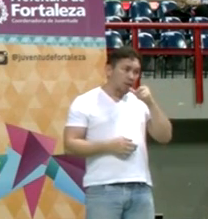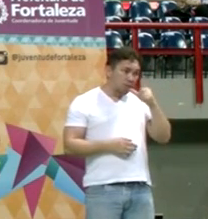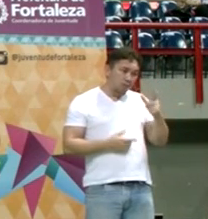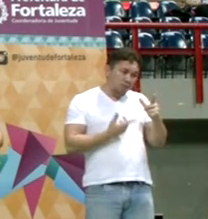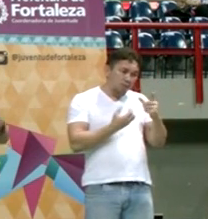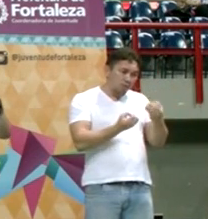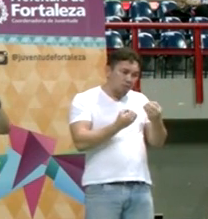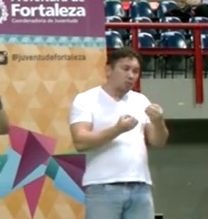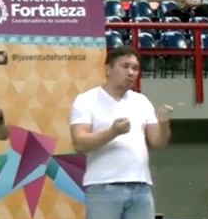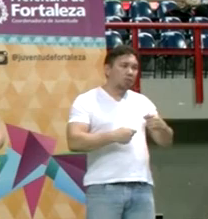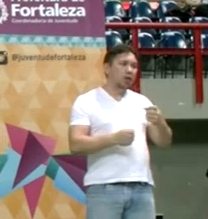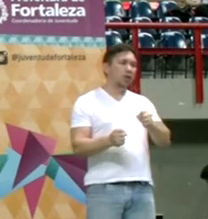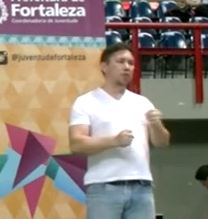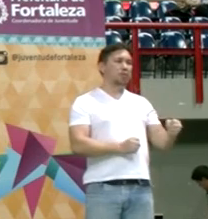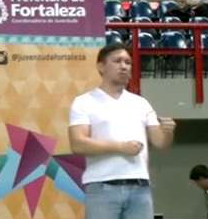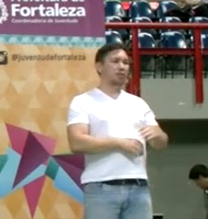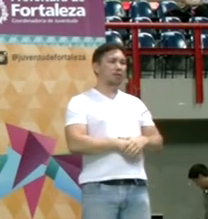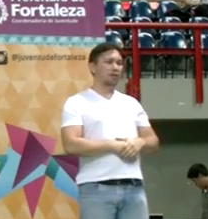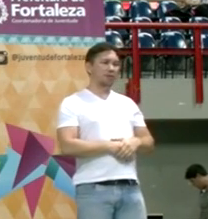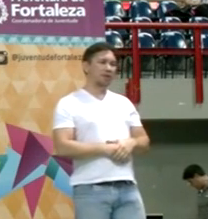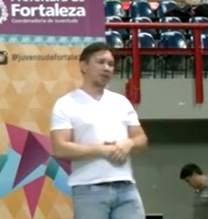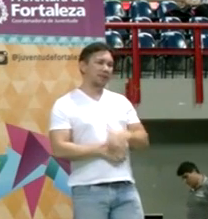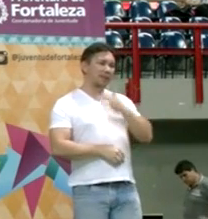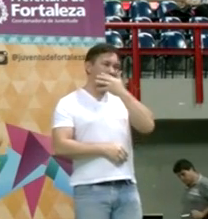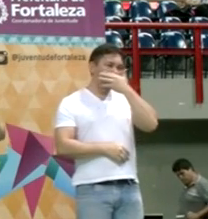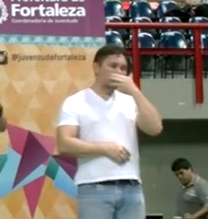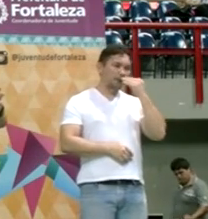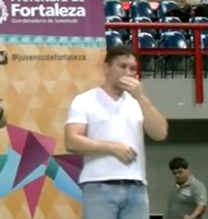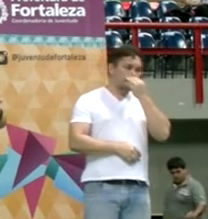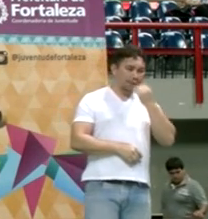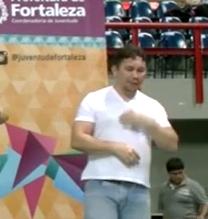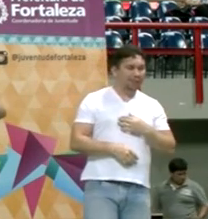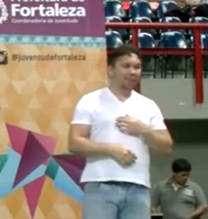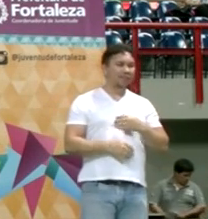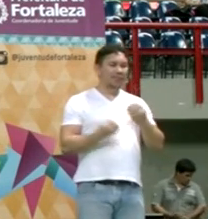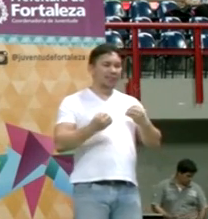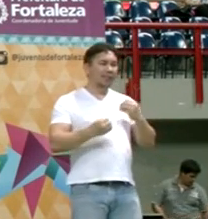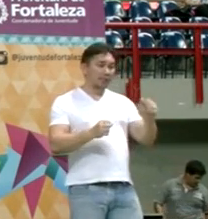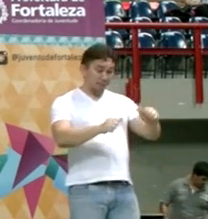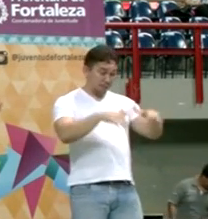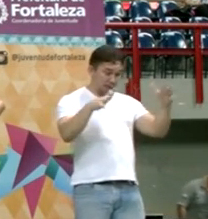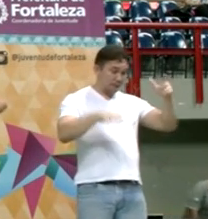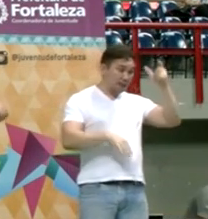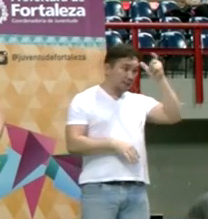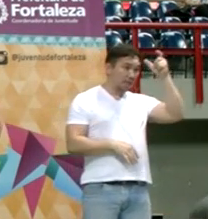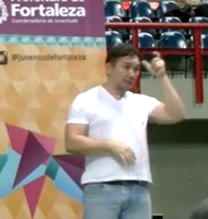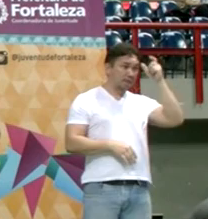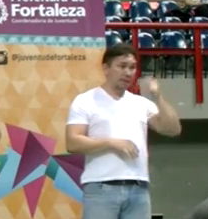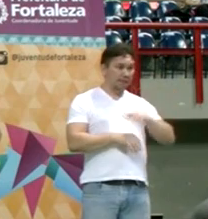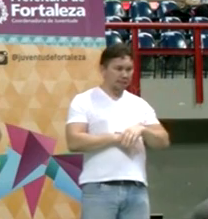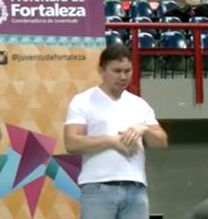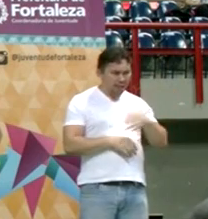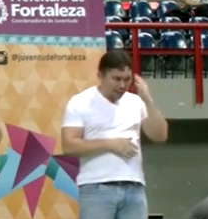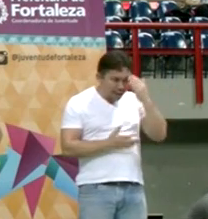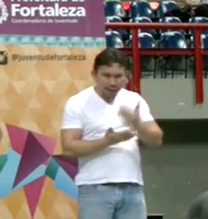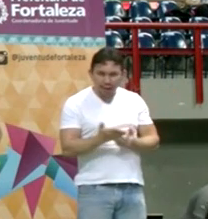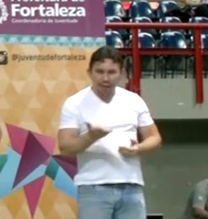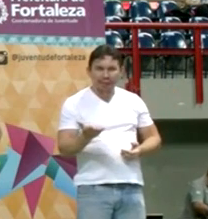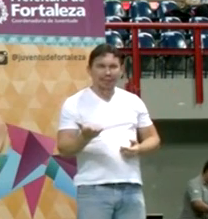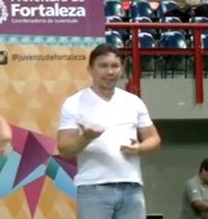dele que dava o poder ao Rasputin. O pessoal levou para fazer magia negra com os... Tu